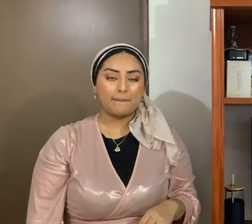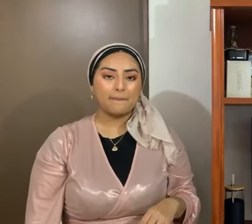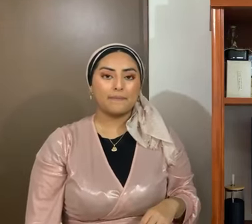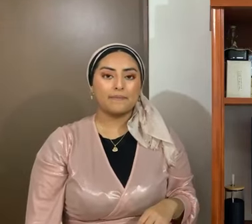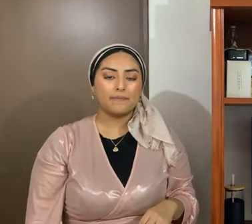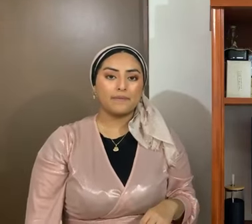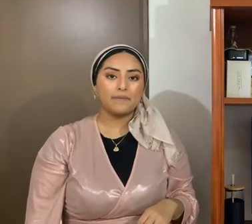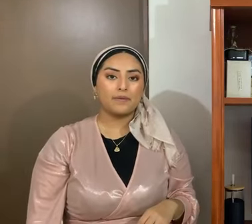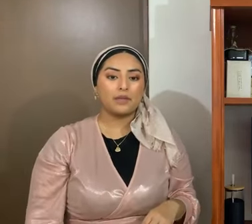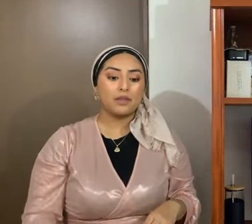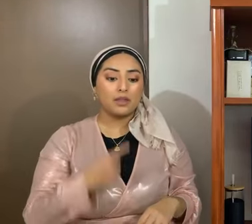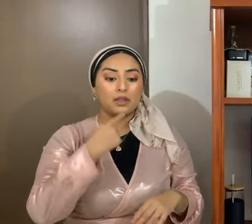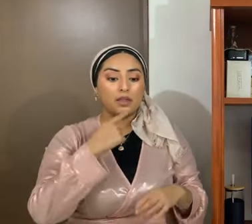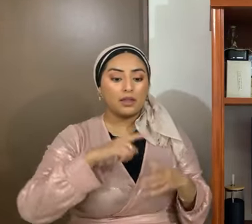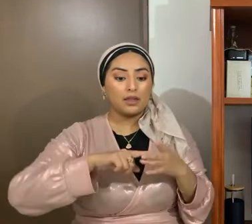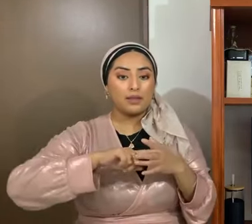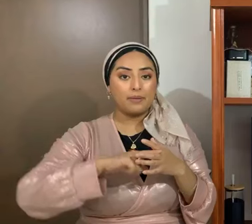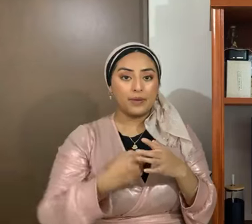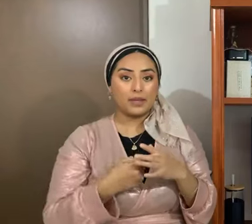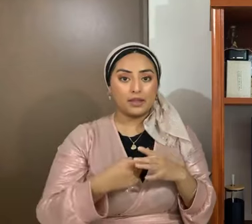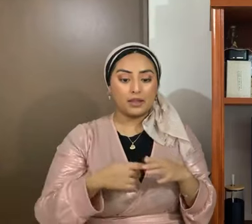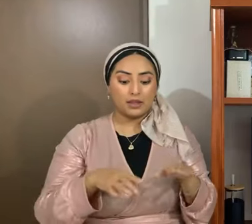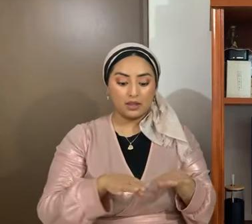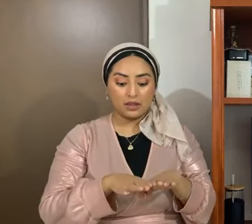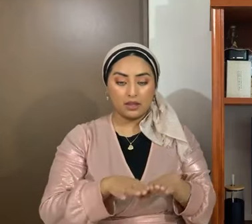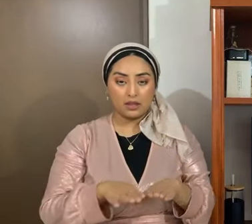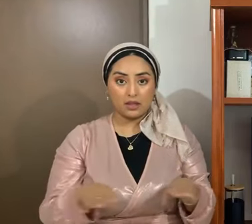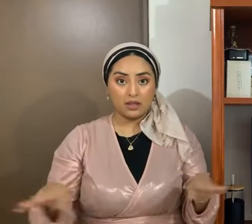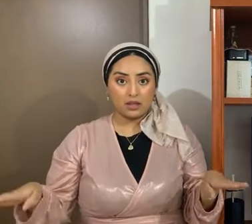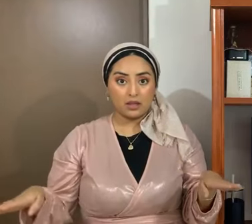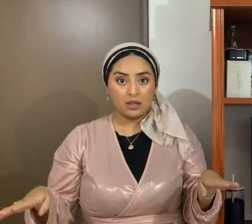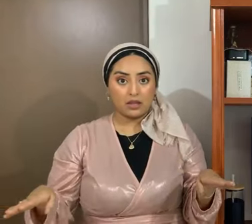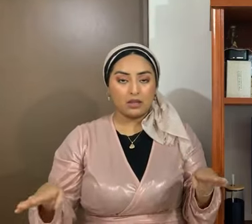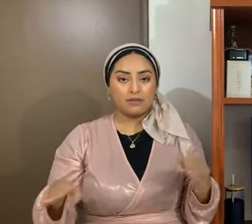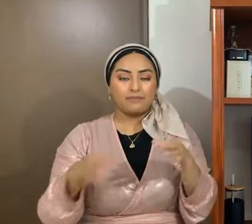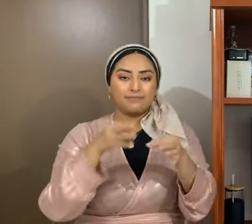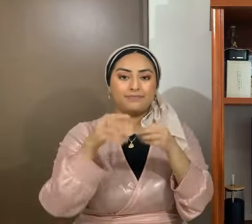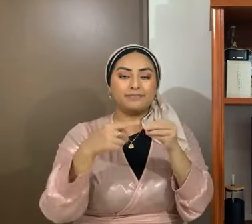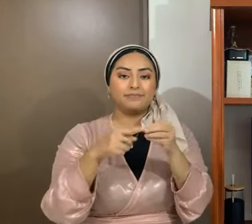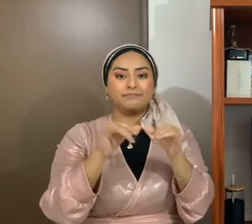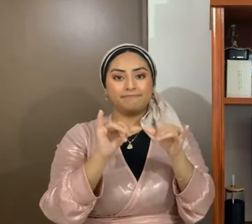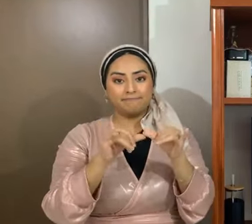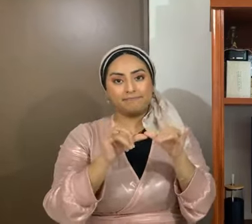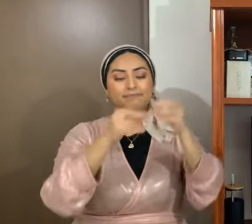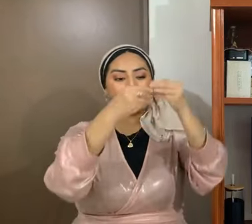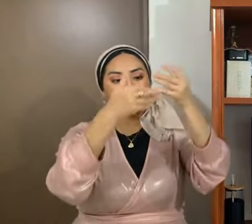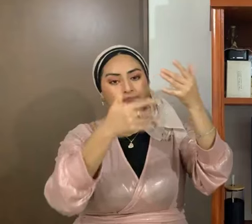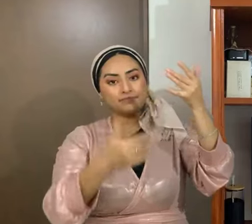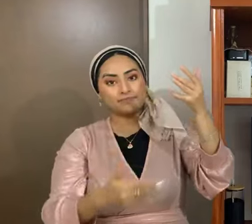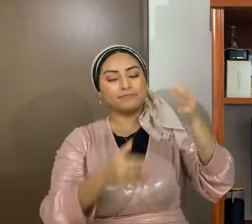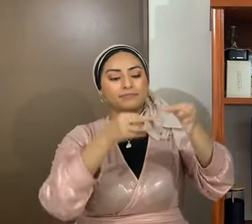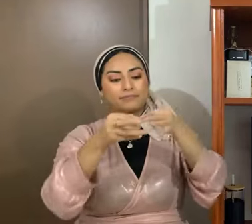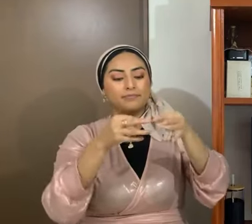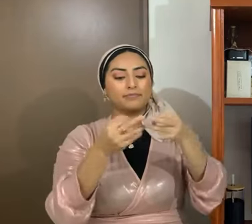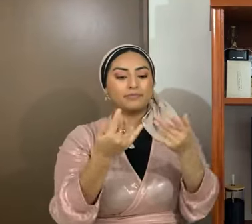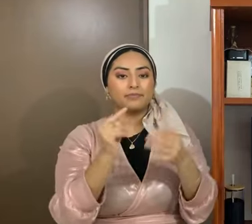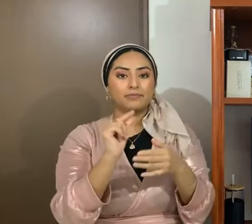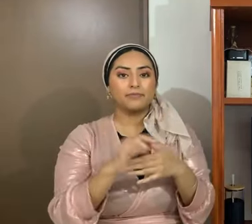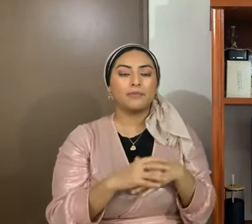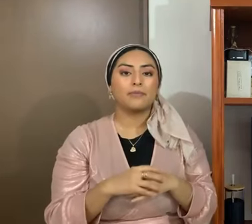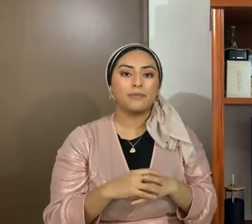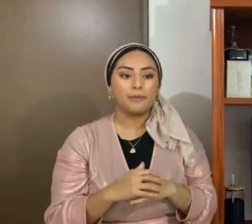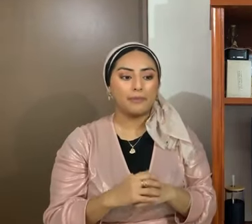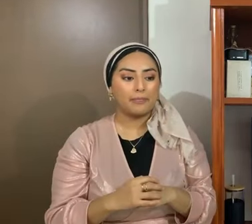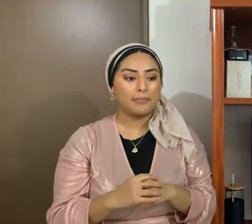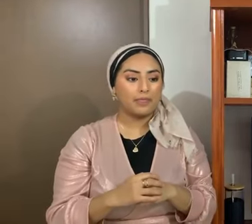altar. Y desde la base sobre el suelo hasta el lugar de abajo 2 codos de anchura de un codo, y desde la cornisa menor hasta la cornisa mayor